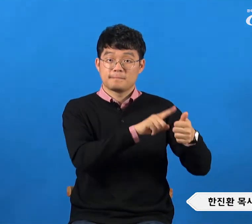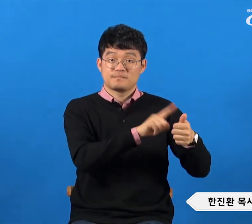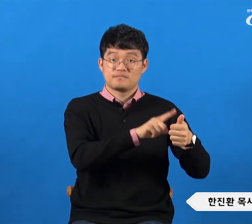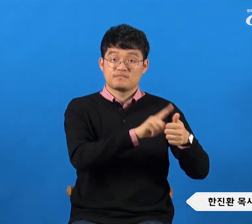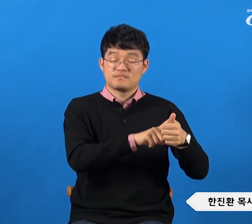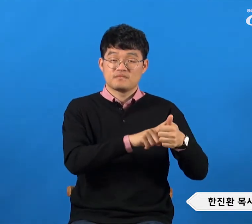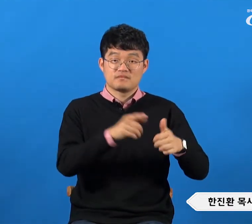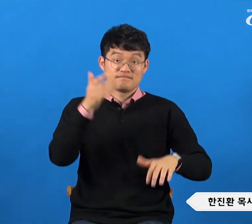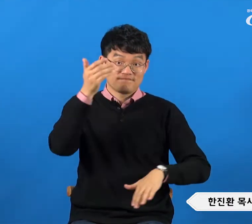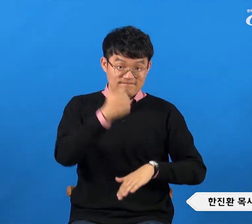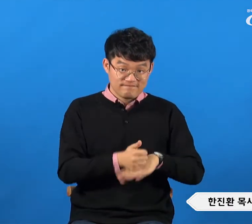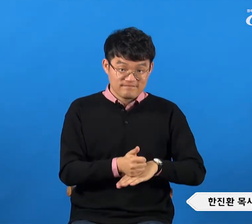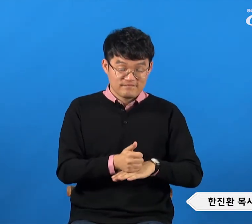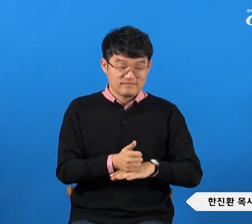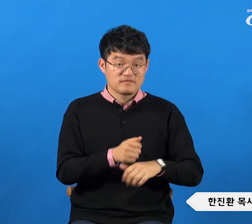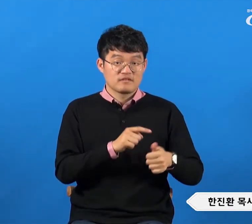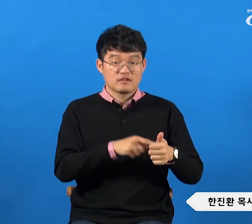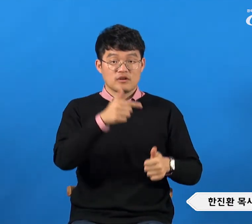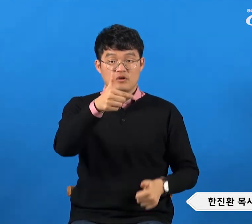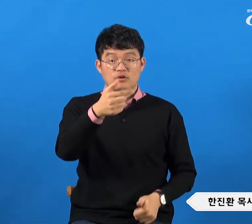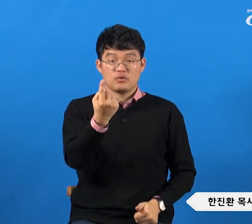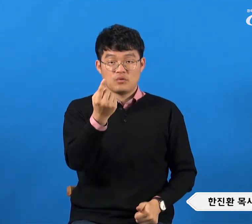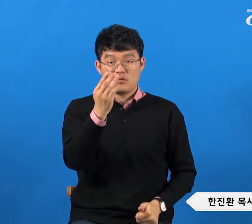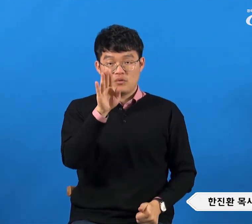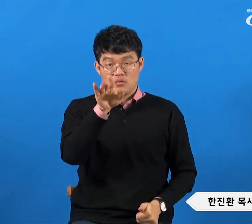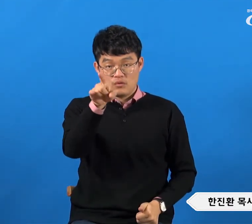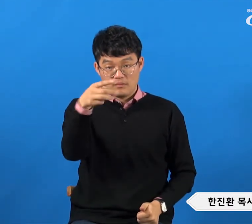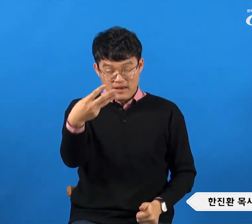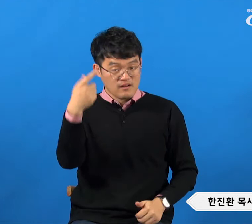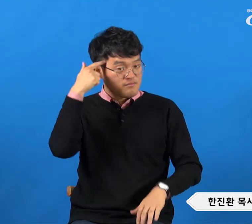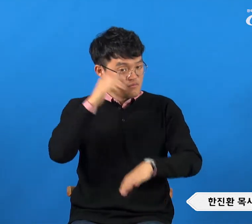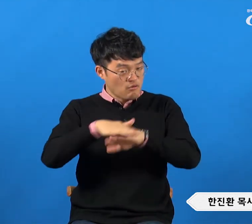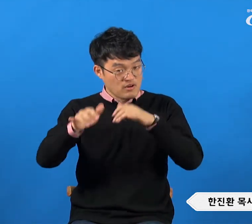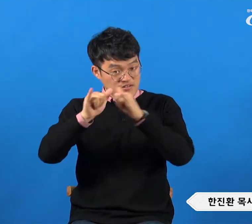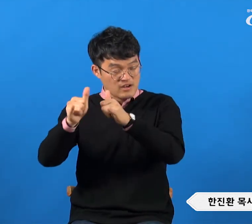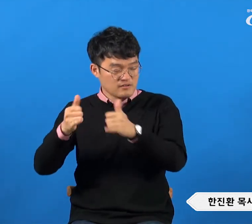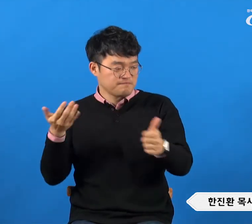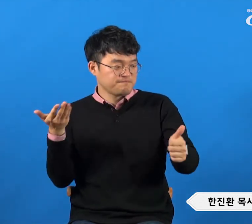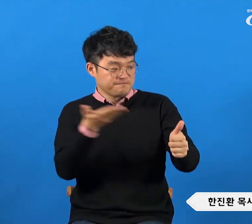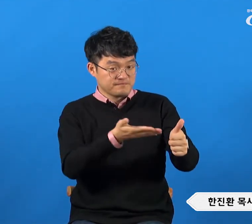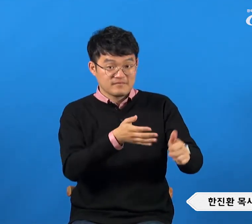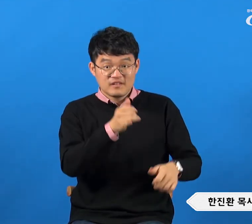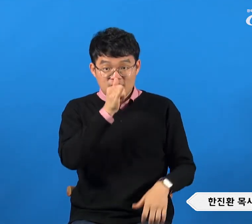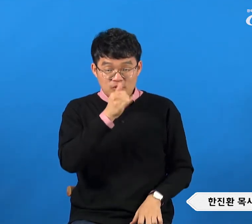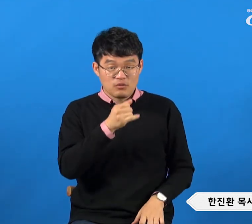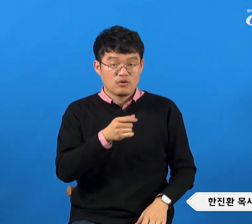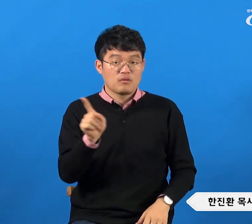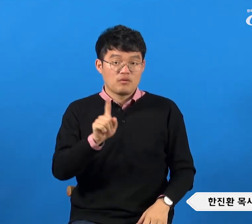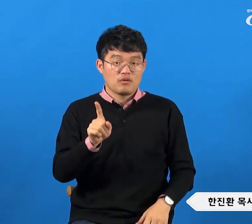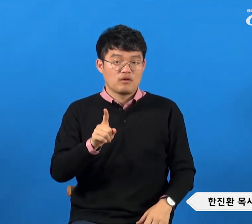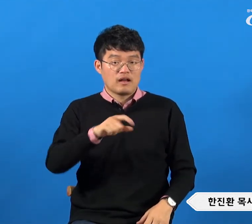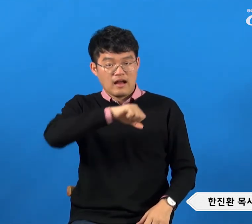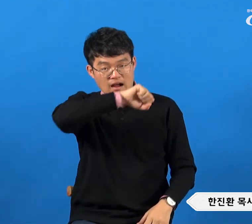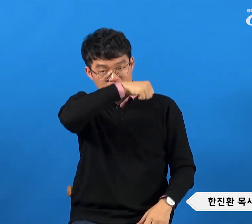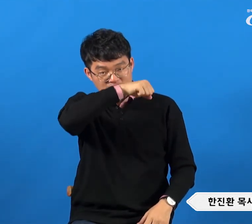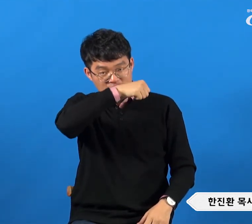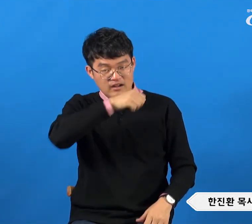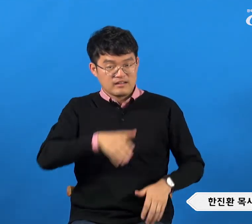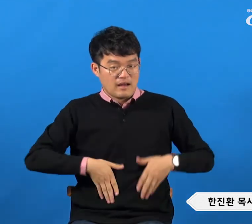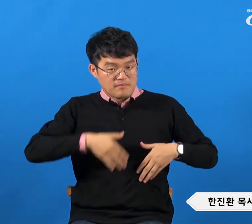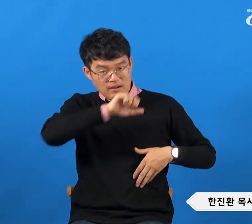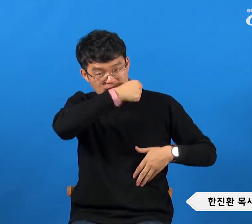그는 훗날에 노벨 평화상을 수상을 했고 남아공 최초의 흑인 대통령이 됐지요.